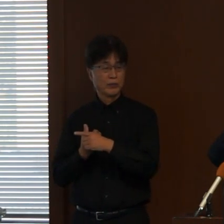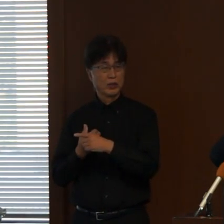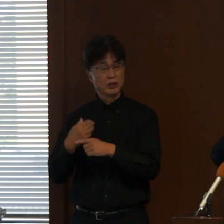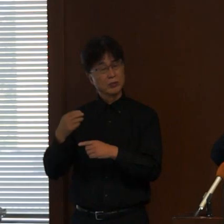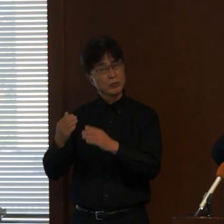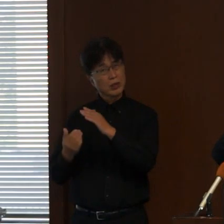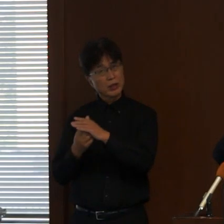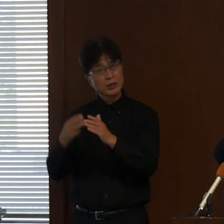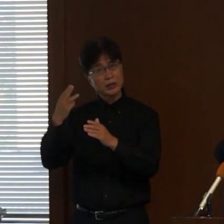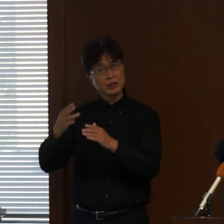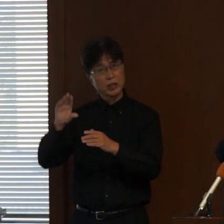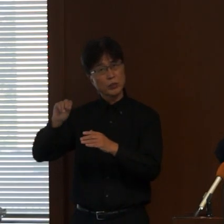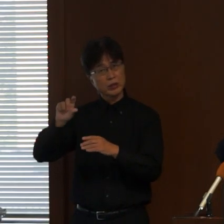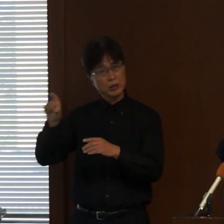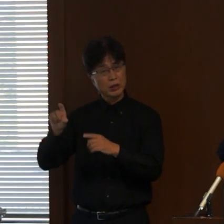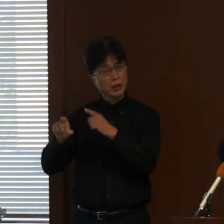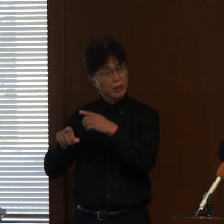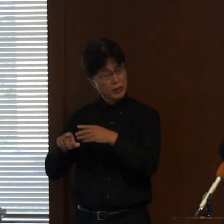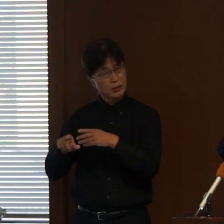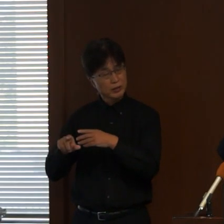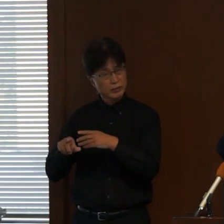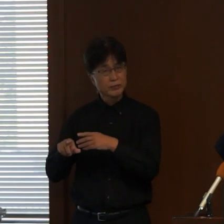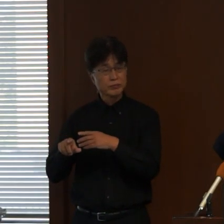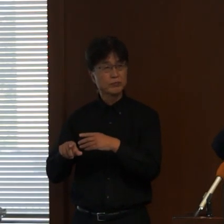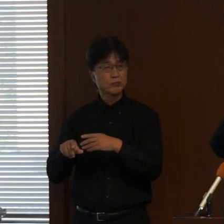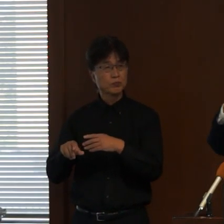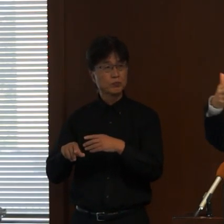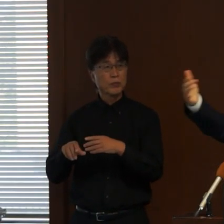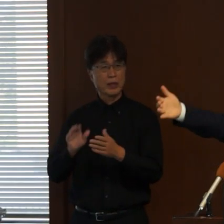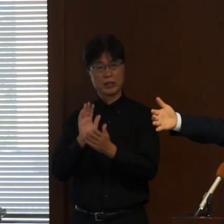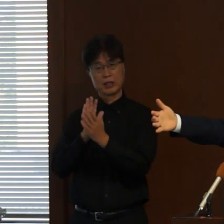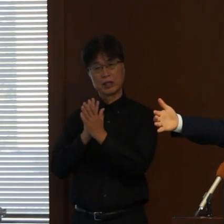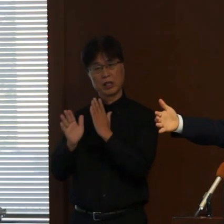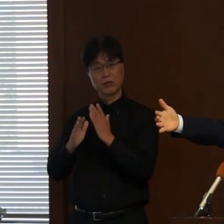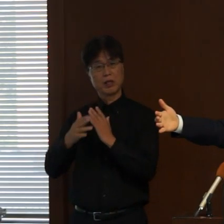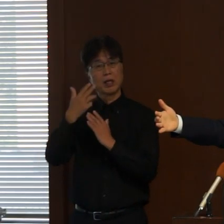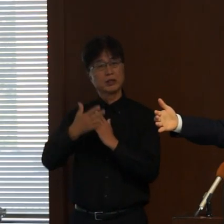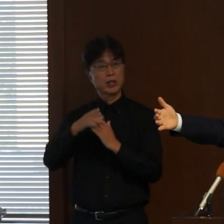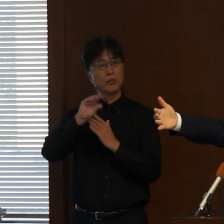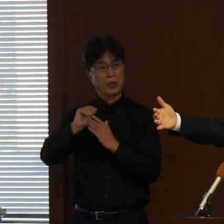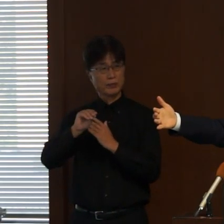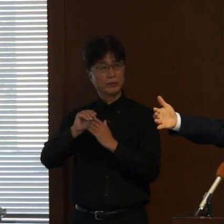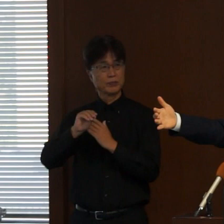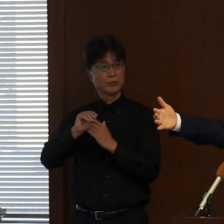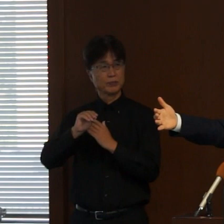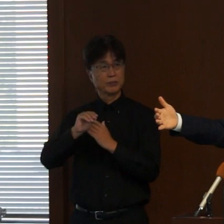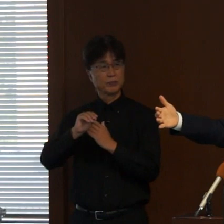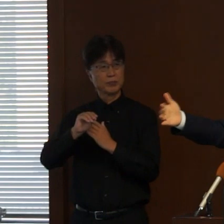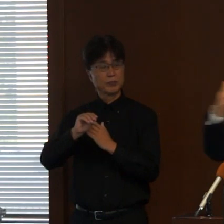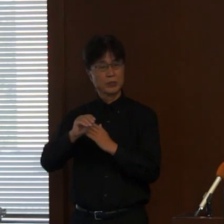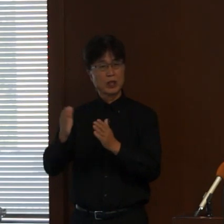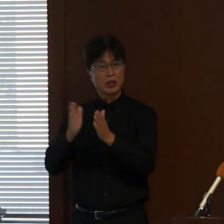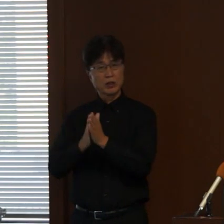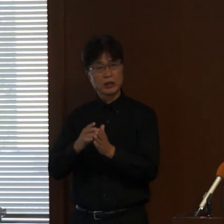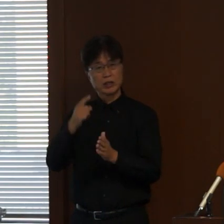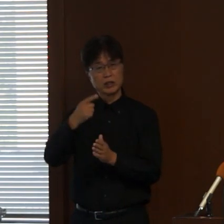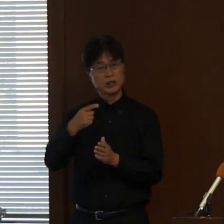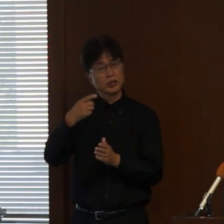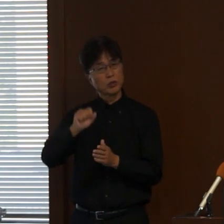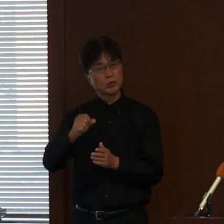3000万だったっけな、国は。 3000万 で、県は8000万だから1億1000万までいける